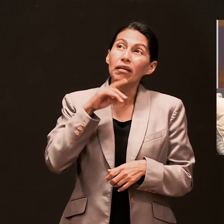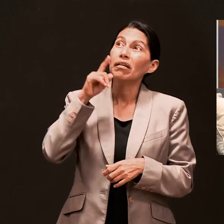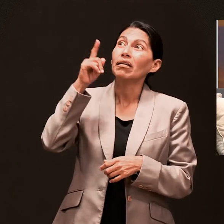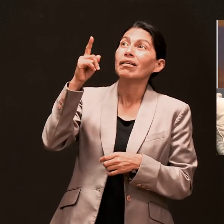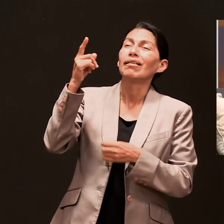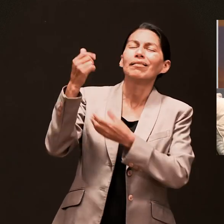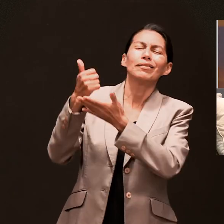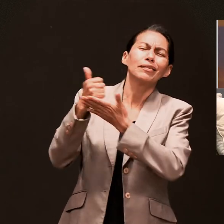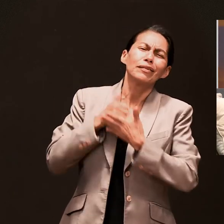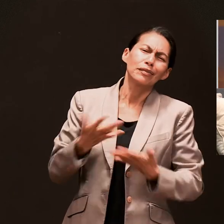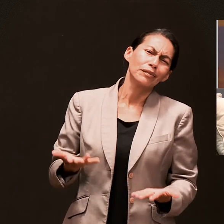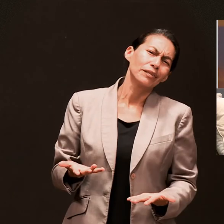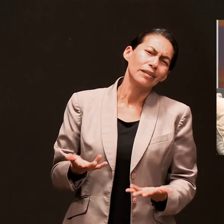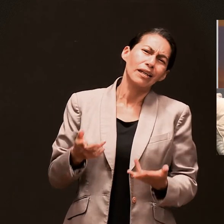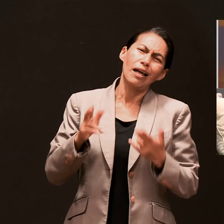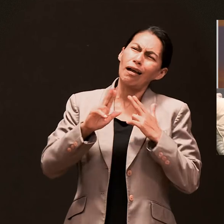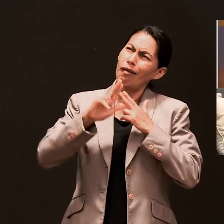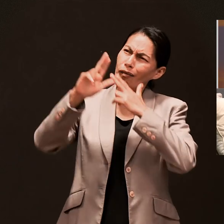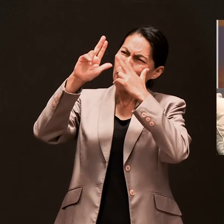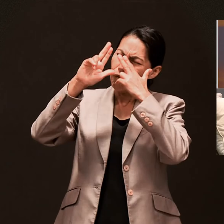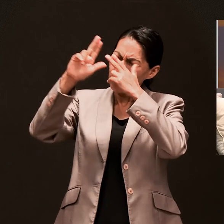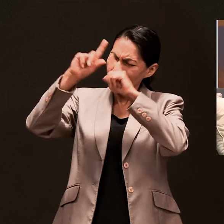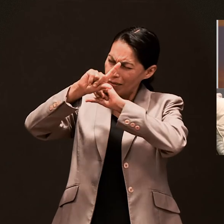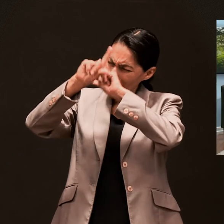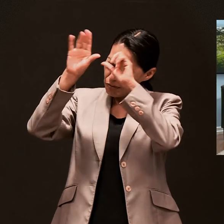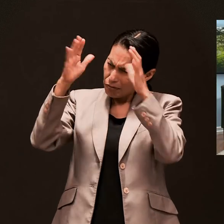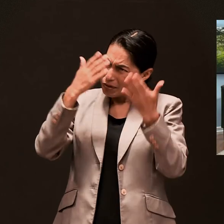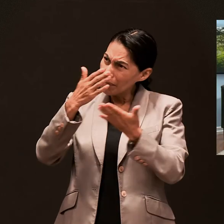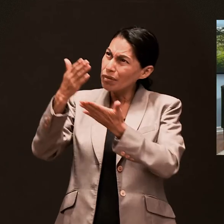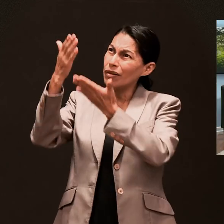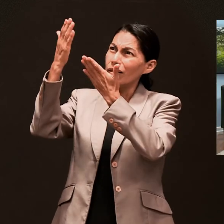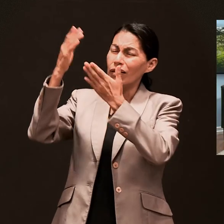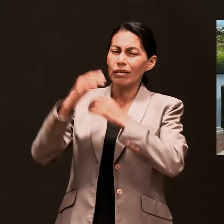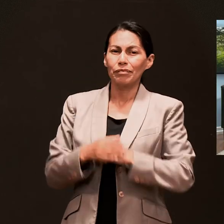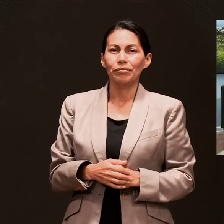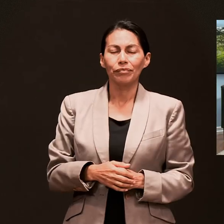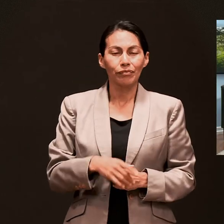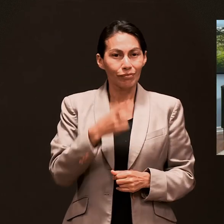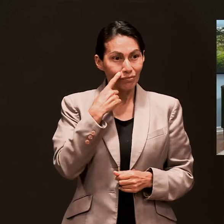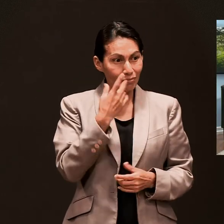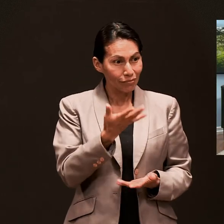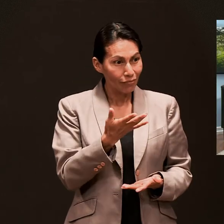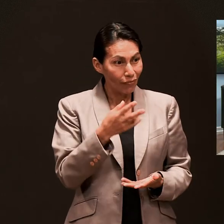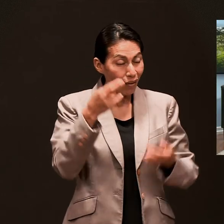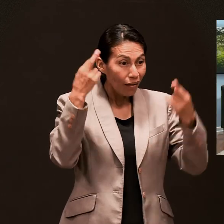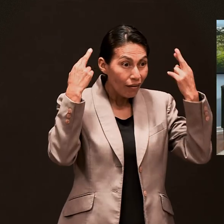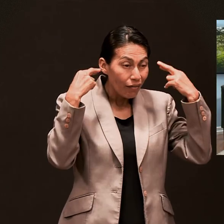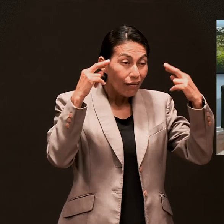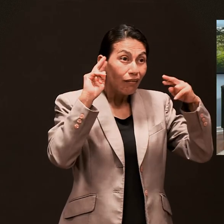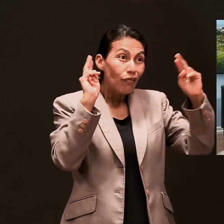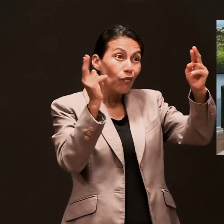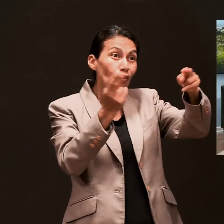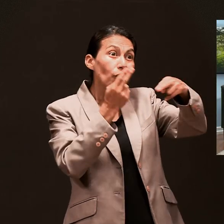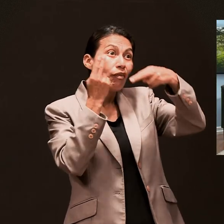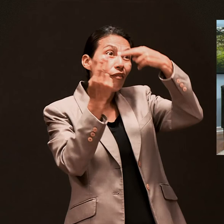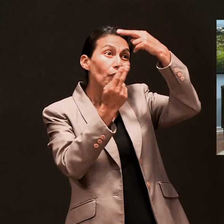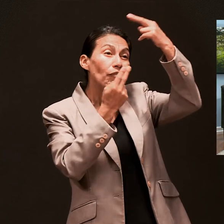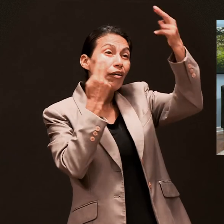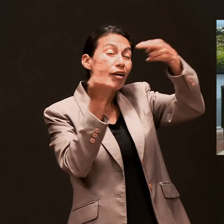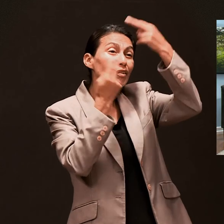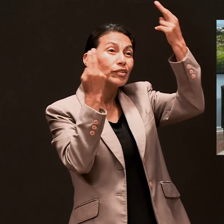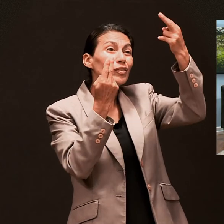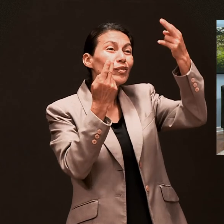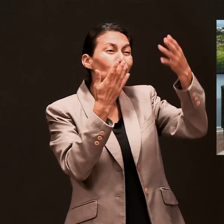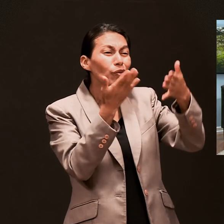todo tiempo y a él es al que le debemos completamente para ti el rey del universo